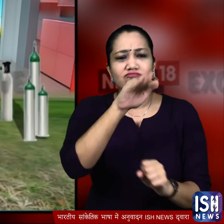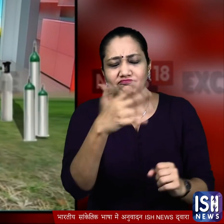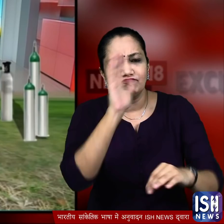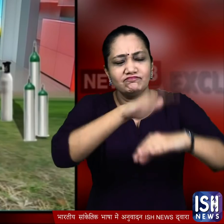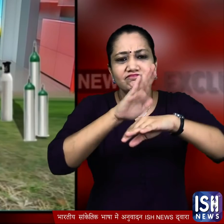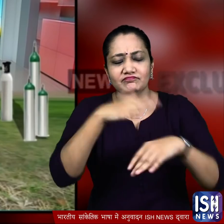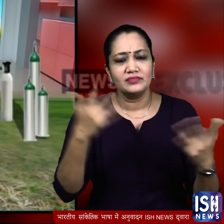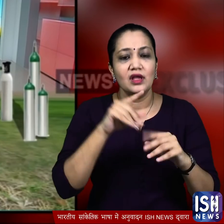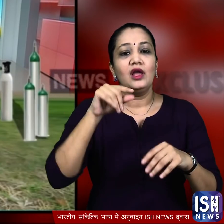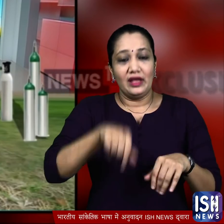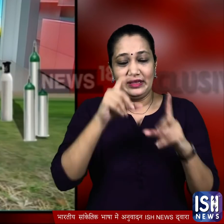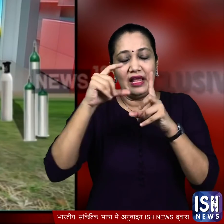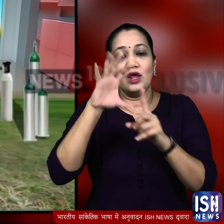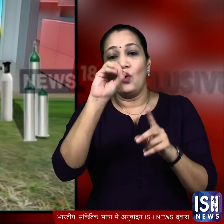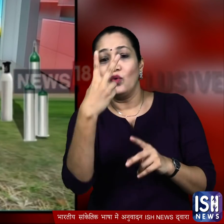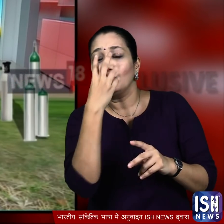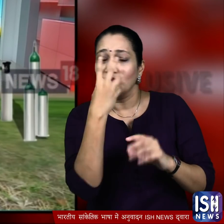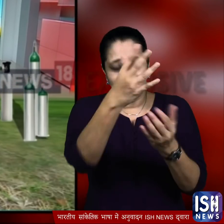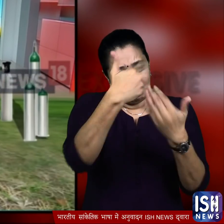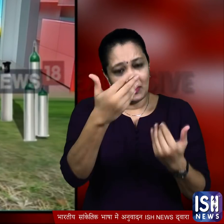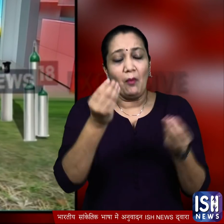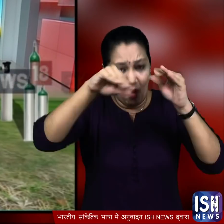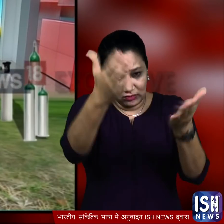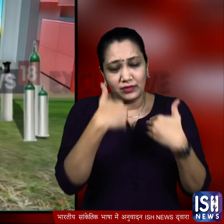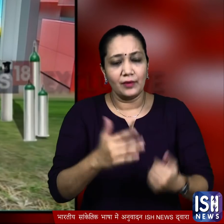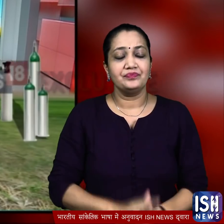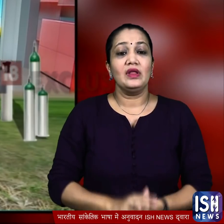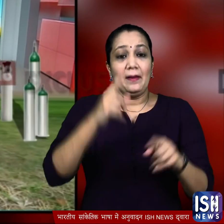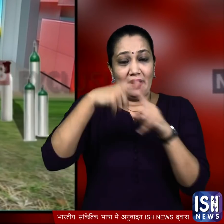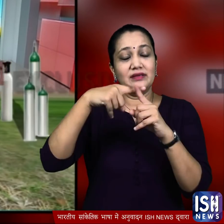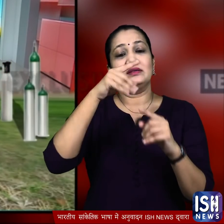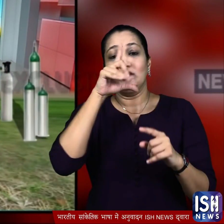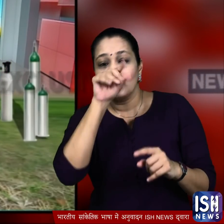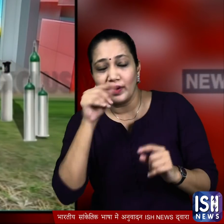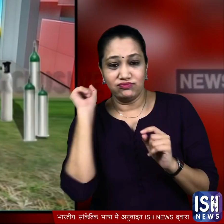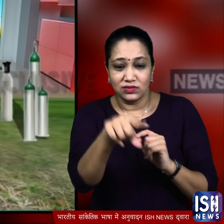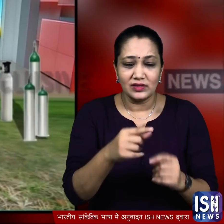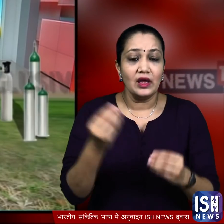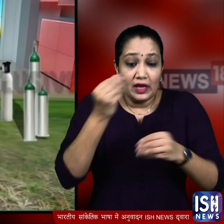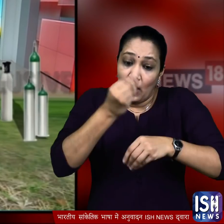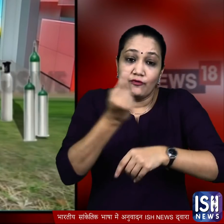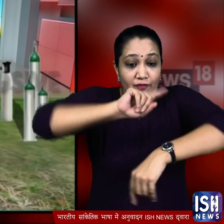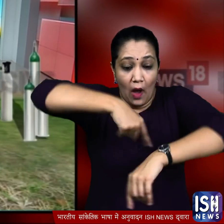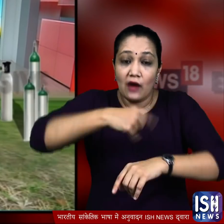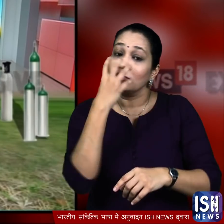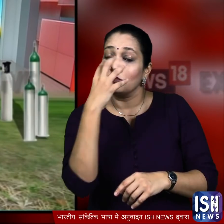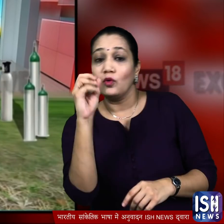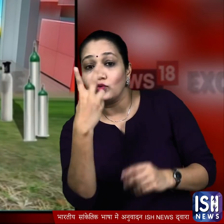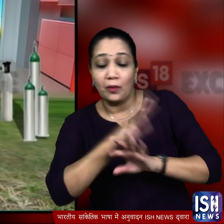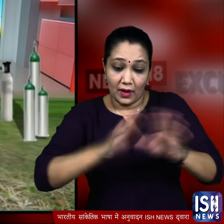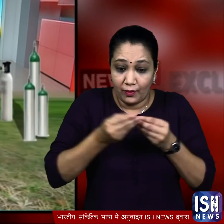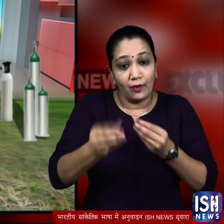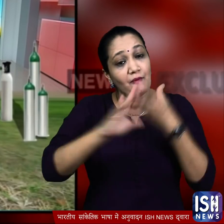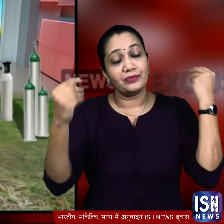सरकार से दिल्ली को ऑक्सीजन की सप्लाई देने की मांग की है और साथ ही ट्वीट में यह भी लिखा कि दिल्ली के पास कुछ ही घंटों के लिए